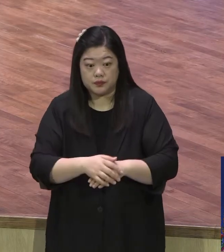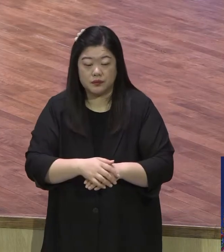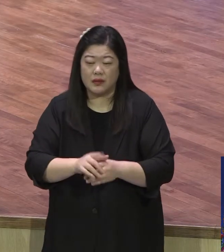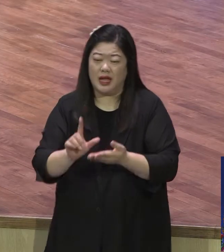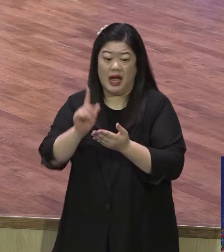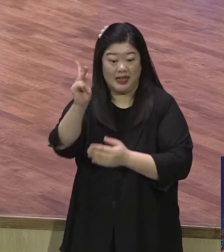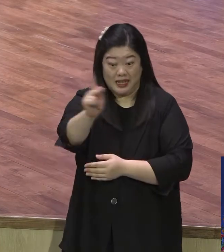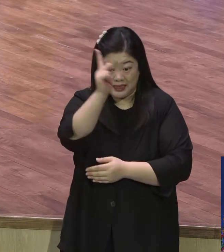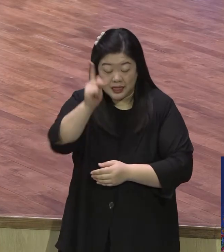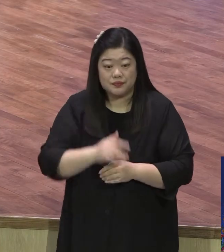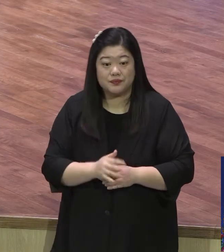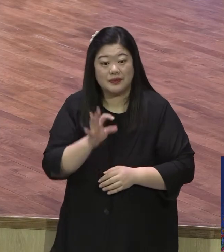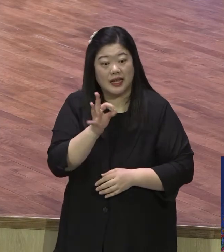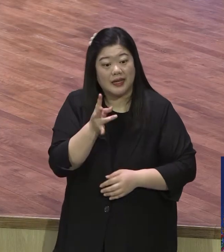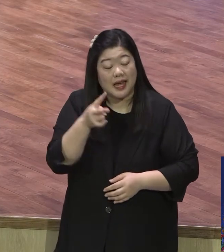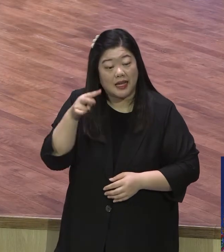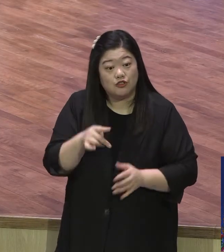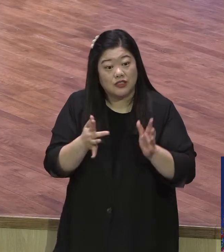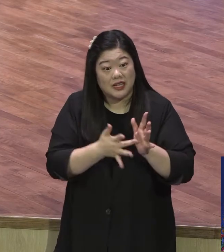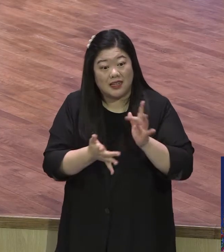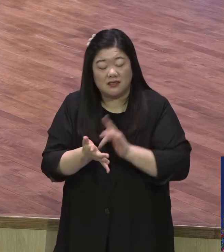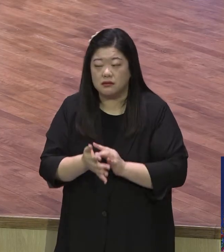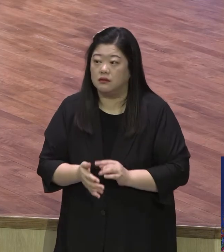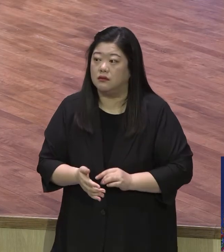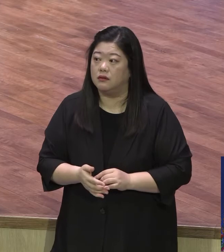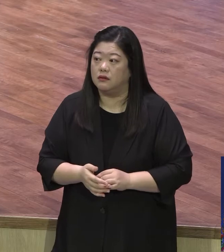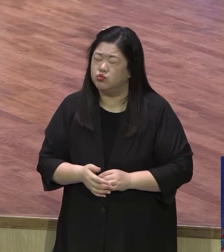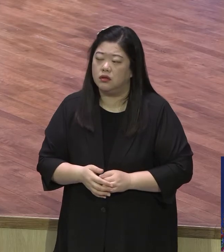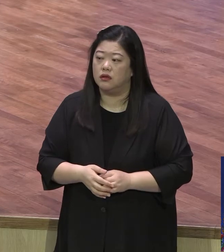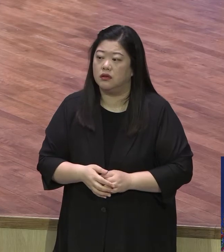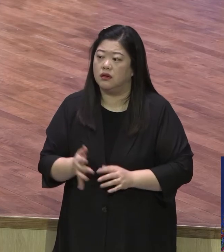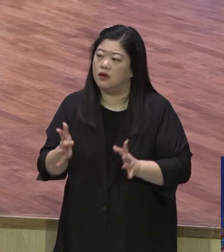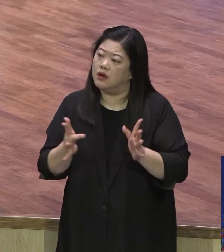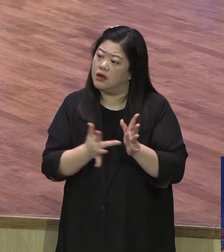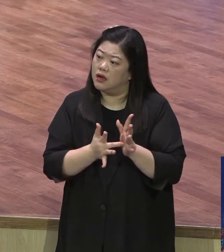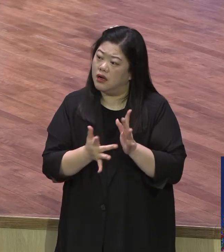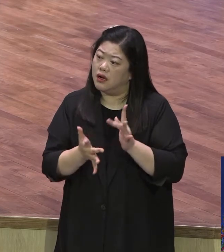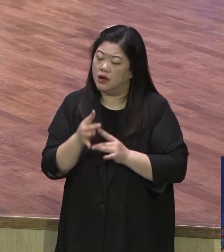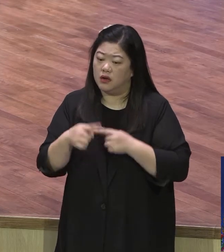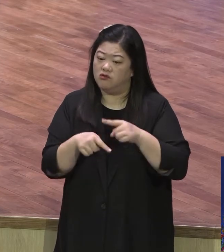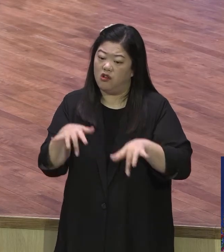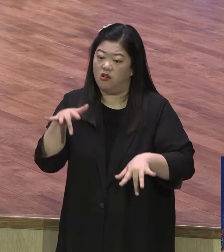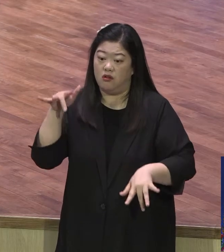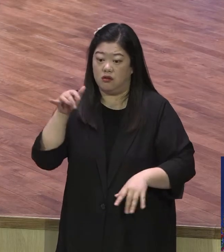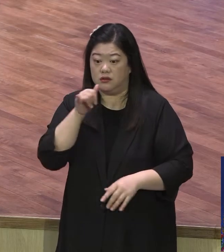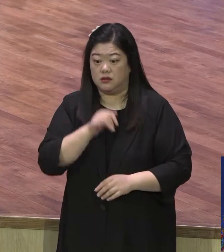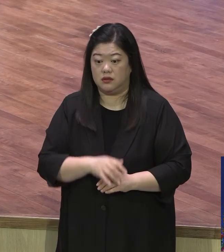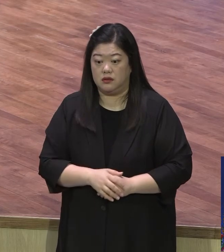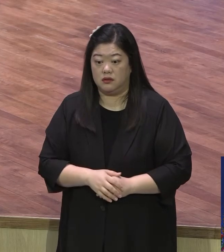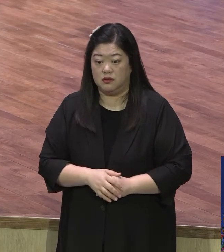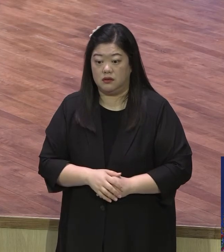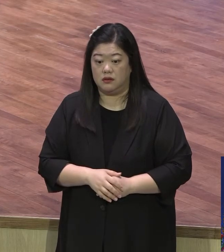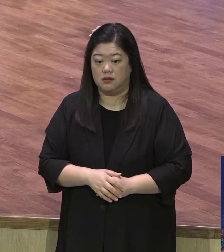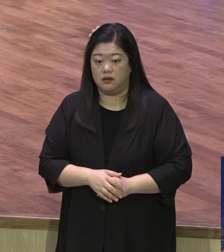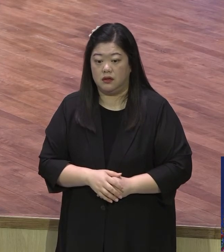모른다니까요 가난한 사람들은 몰라요 어려운 사람들 도시에 있는 사람들은 좀 덜 공부 좀 하는 사람들은 알까